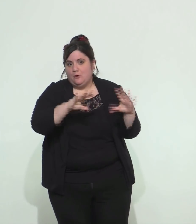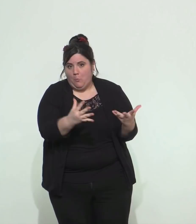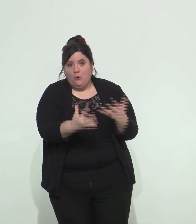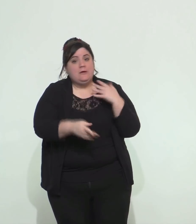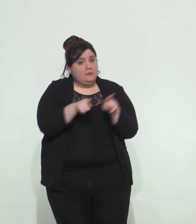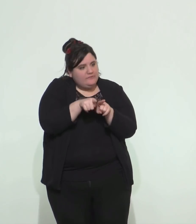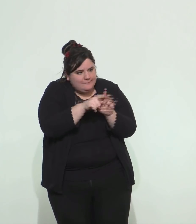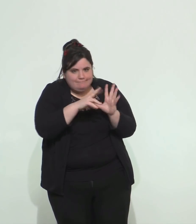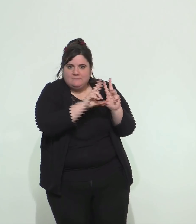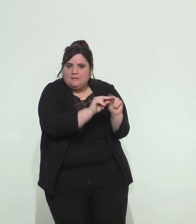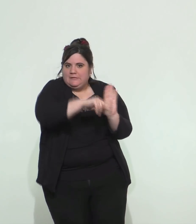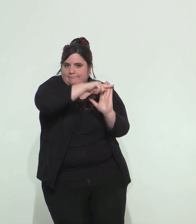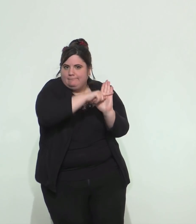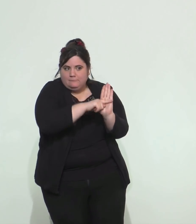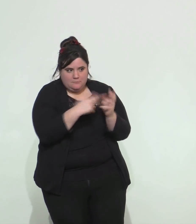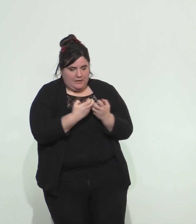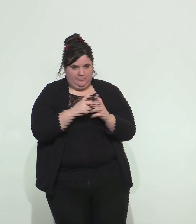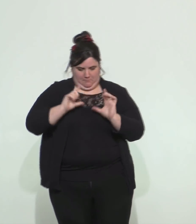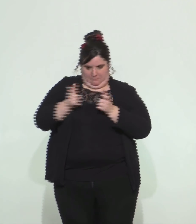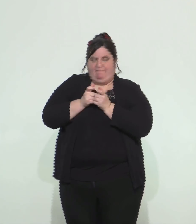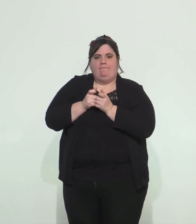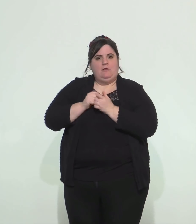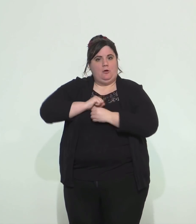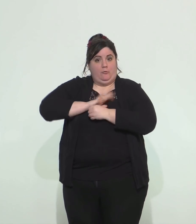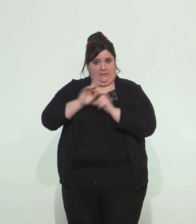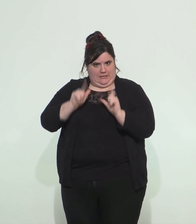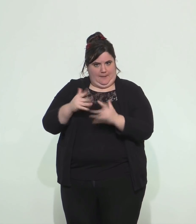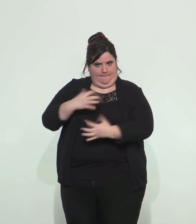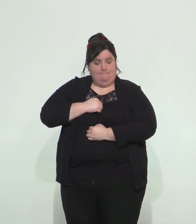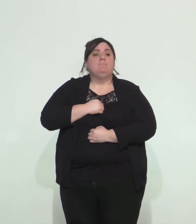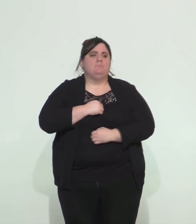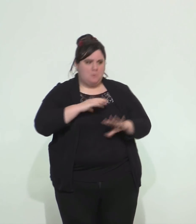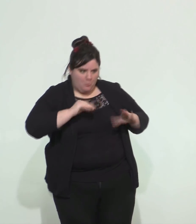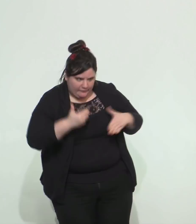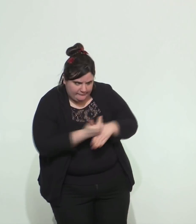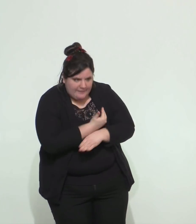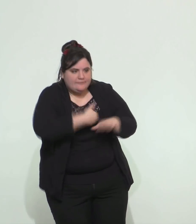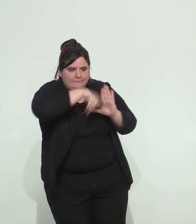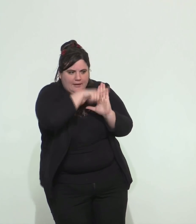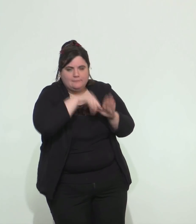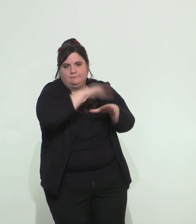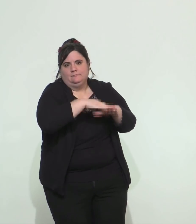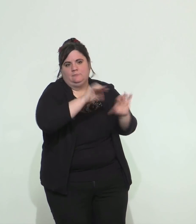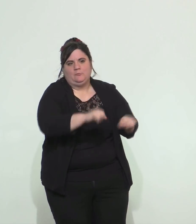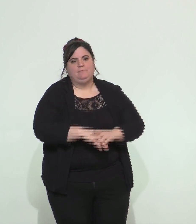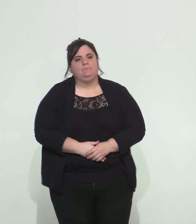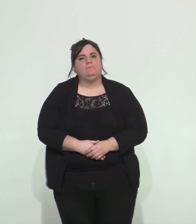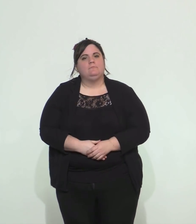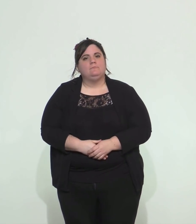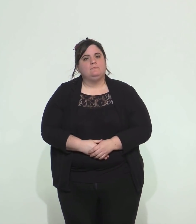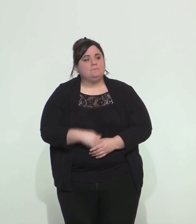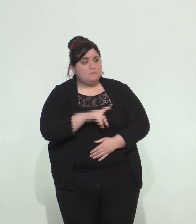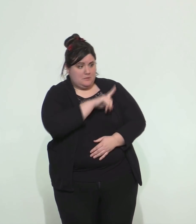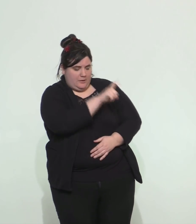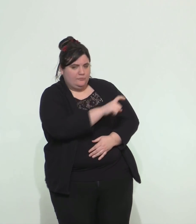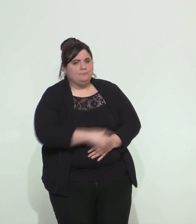êtes un contact avéré et notamment si vous êtes évidemment avec un test positif. Toujours pour RTL, est-on sûr de disposer des 700 000 tests par